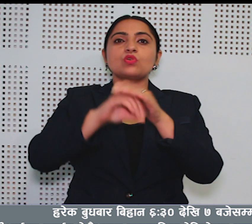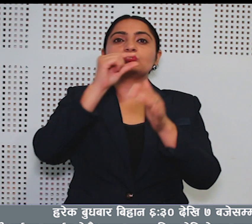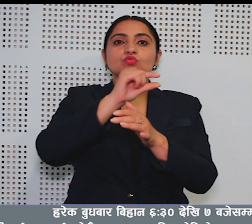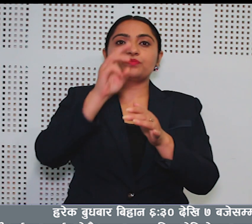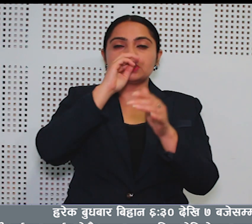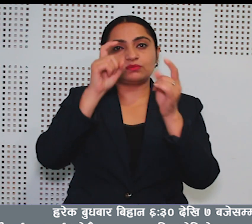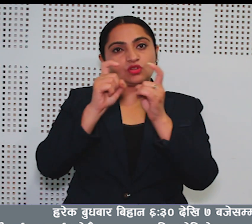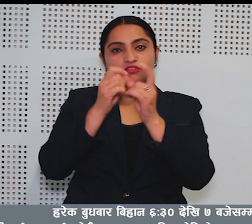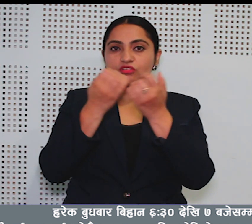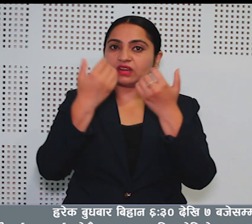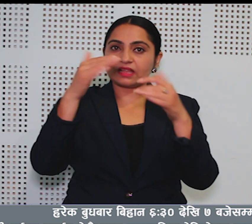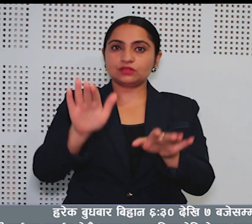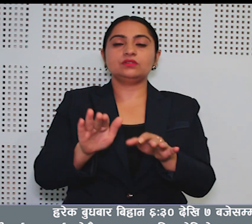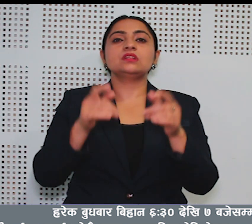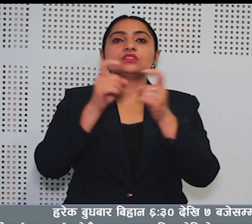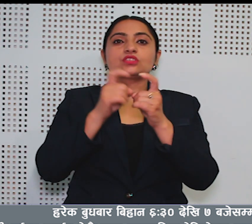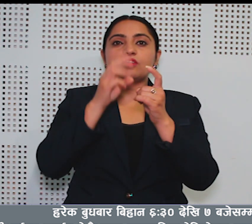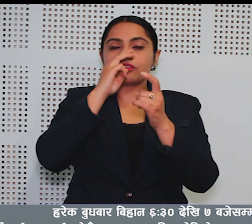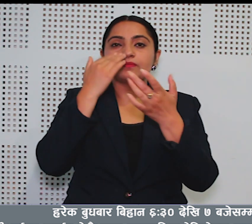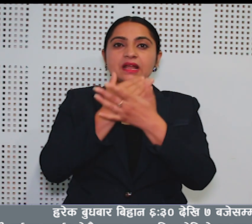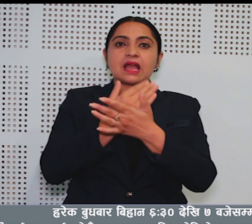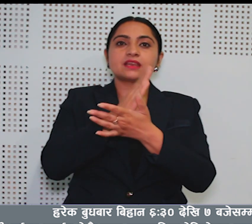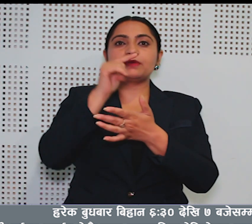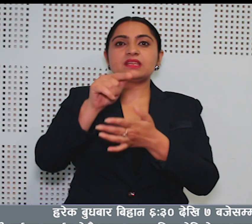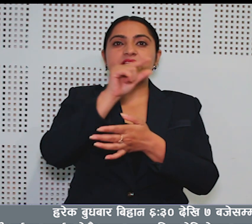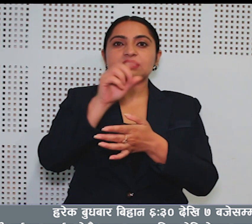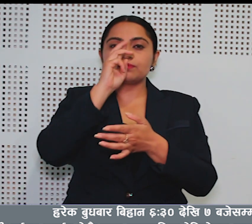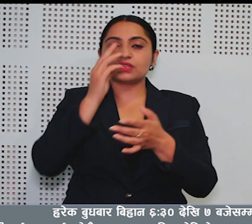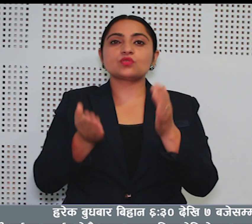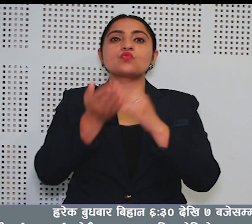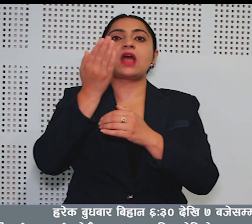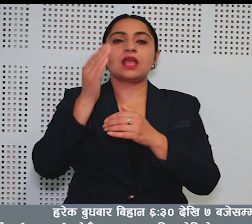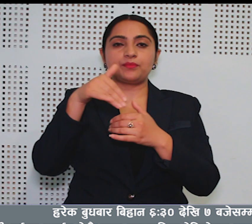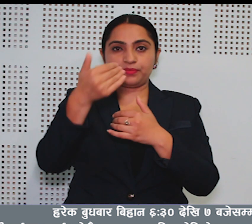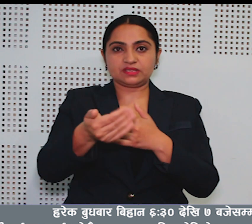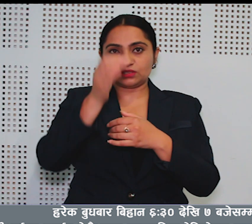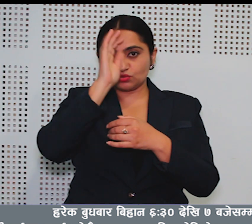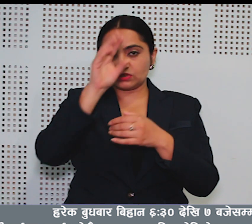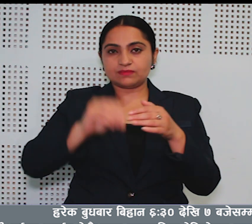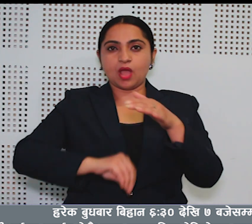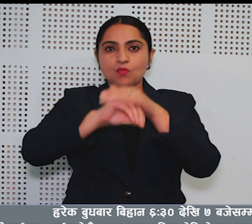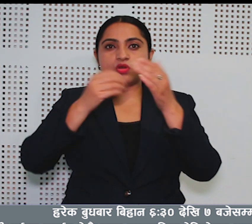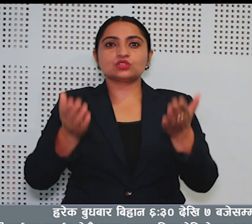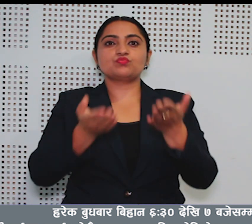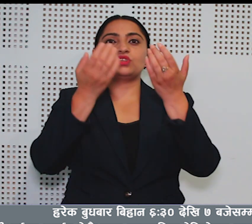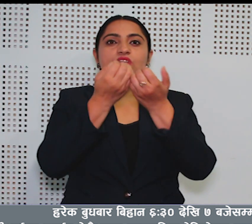छलफल गरेका थियौं। छलफलमा कार्यक्रमले यस विषयमा उठान गरेपछि सूचनामा पहुँच वृद्धि गर्न यसबारे खोजी